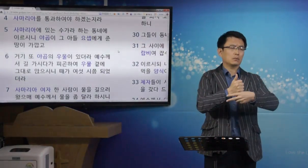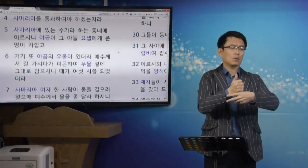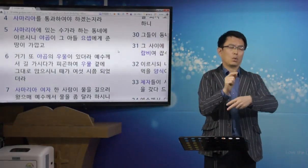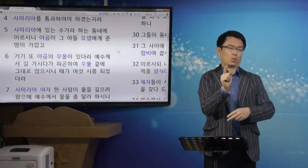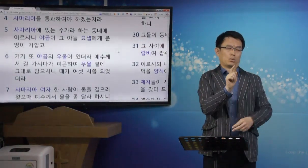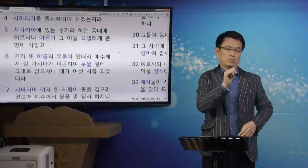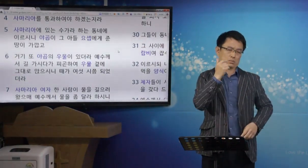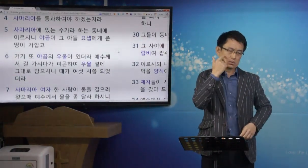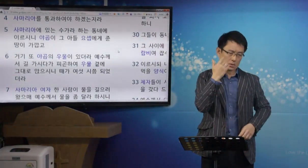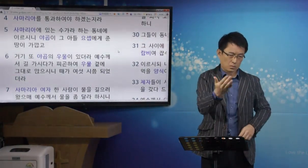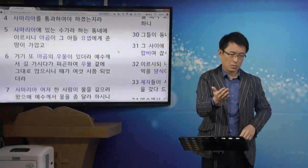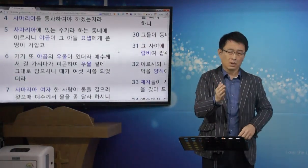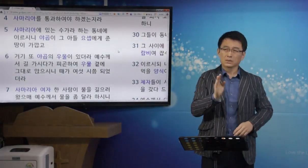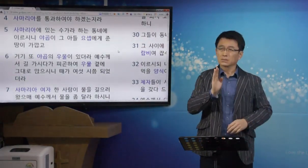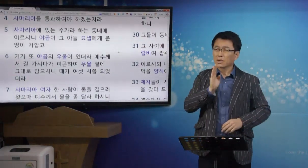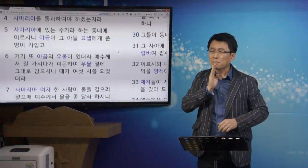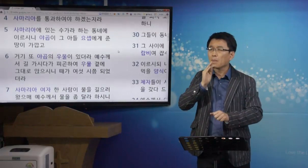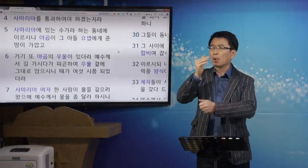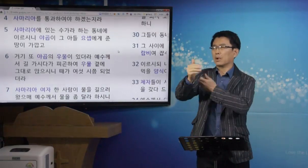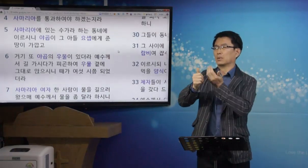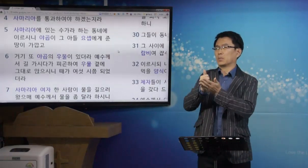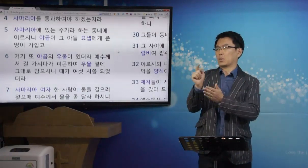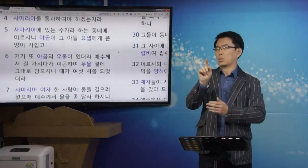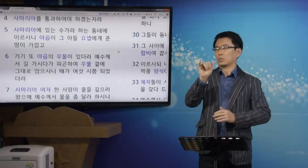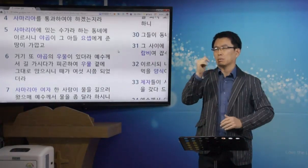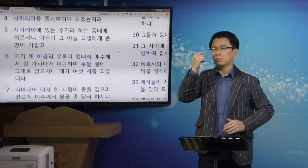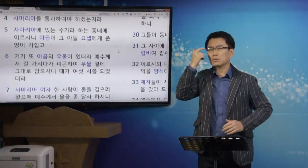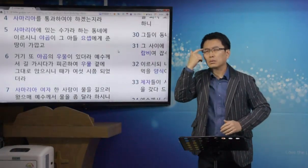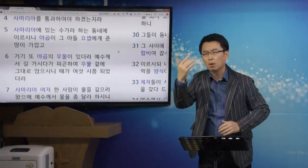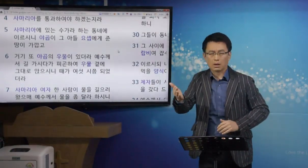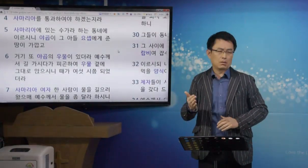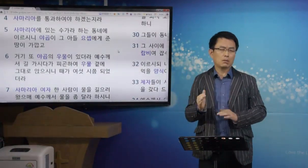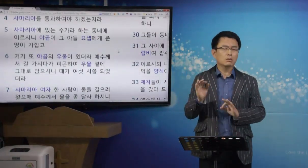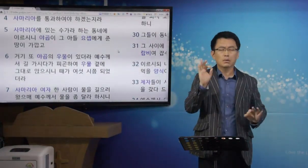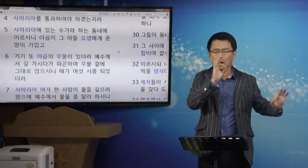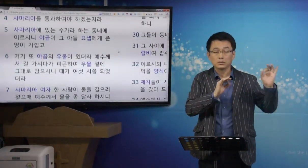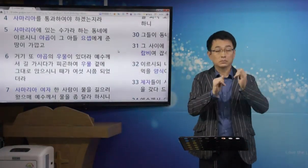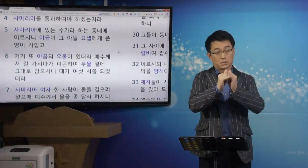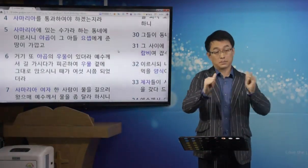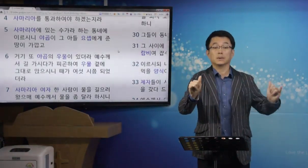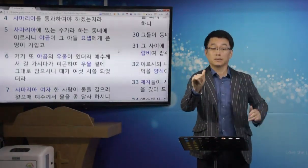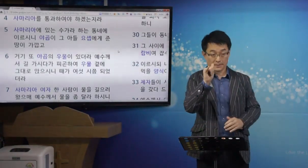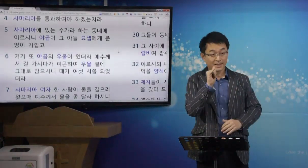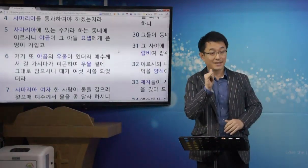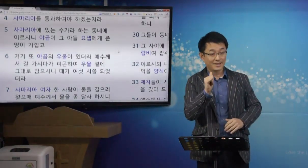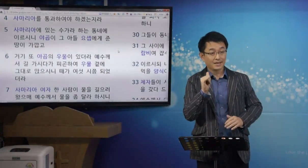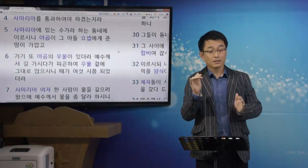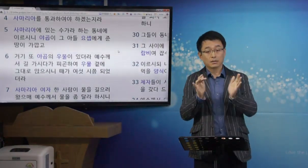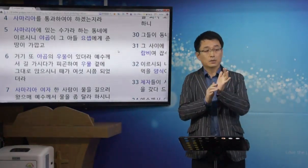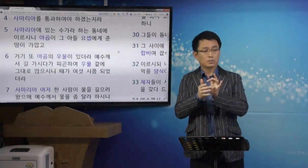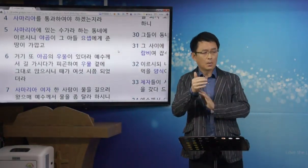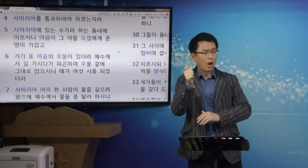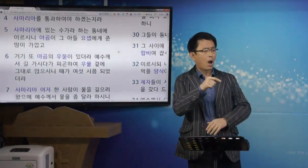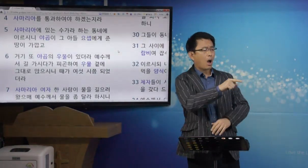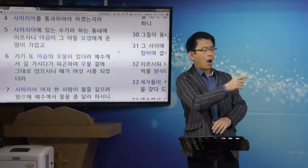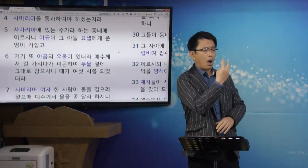왜냐하면 신이 어디 있는가, 참된 하나님은 어디 있는가, 참 하나님이 어디 있는지 찾는 사람이 있죠.